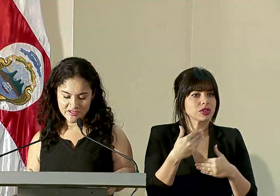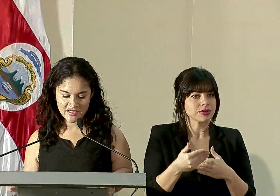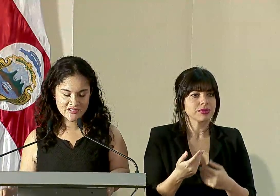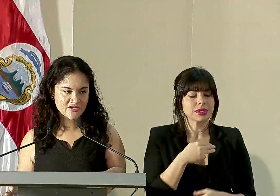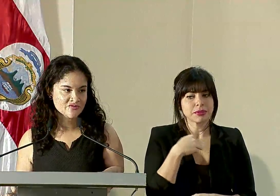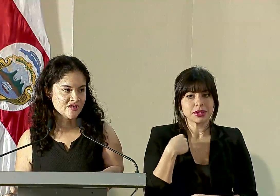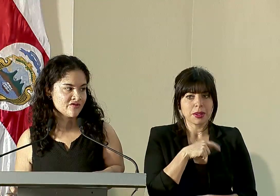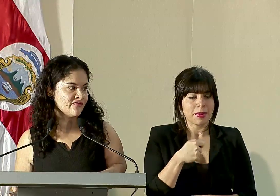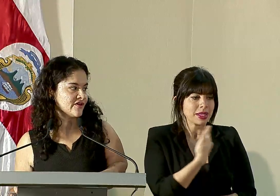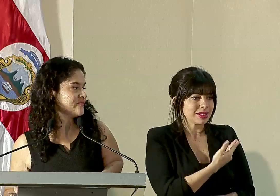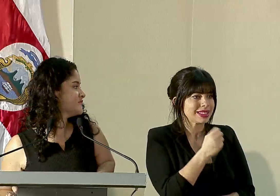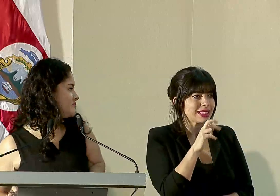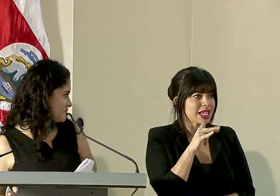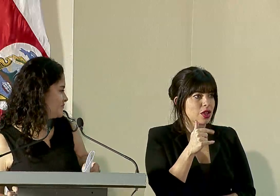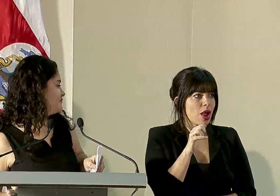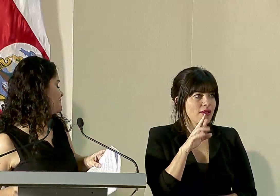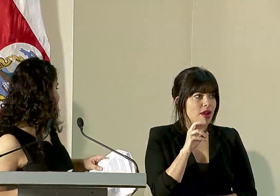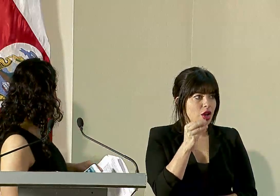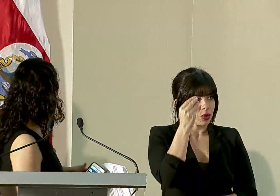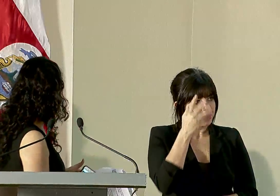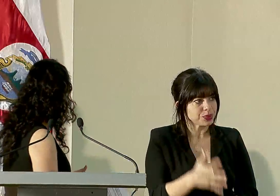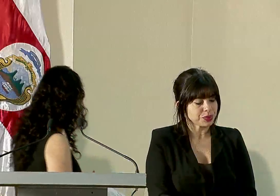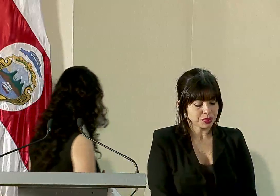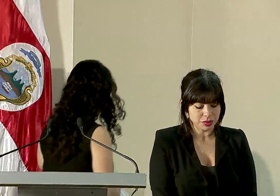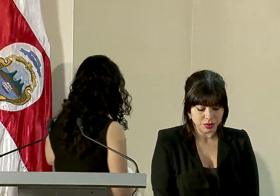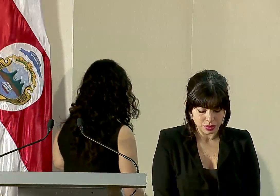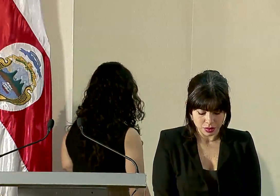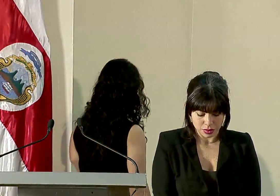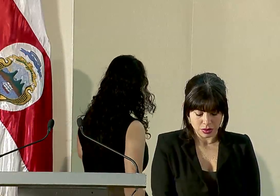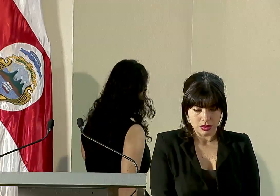Ministro de la Presidencia, don Sergio Faro. Gracias.